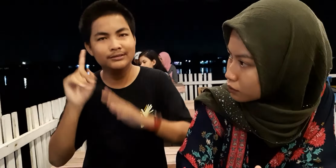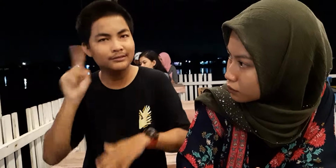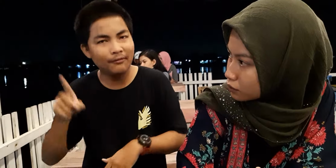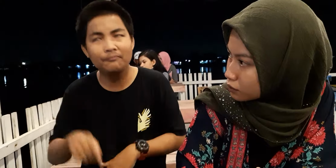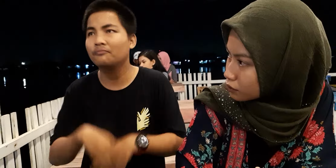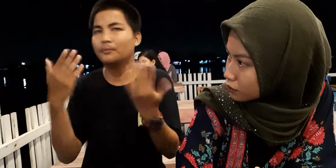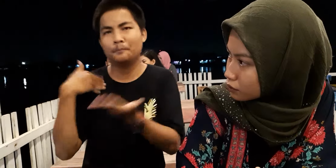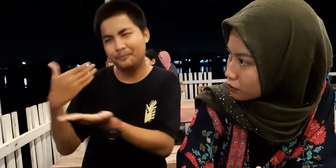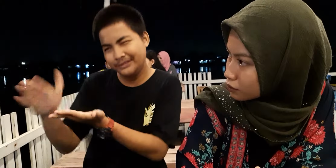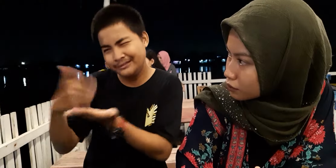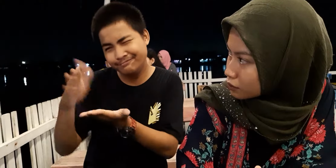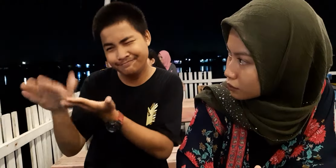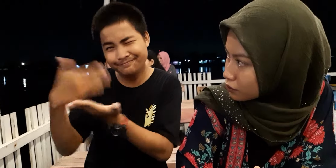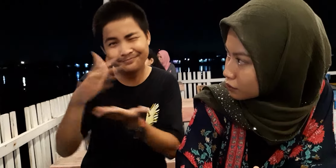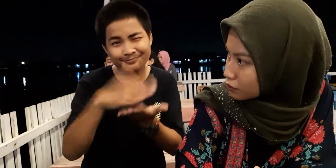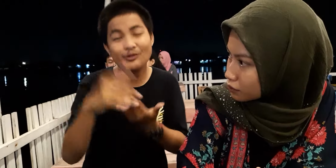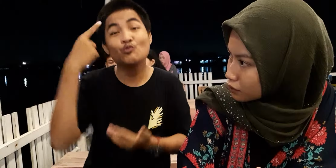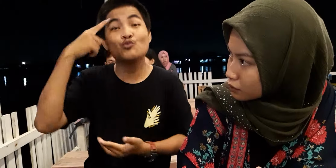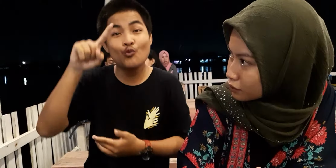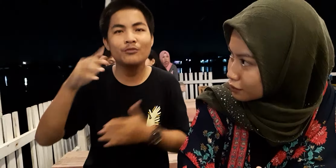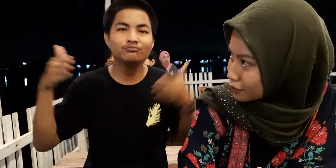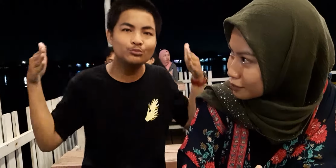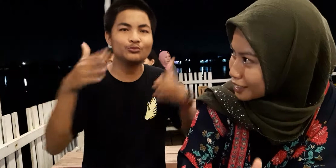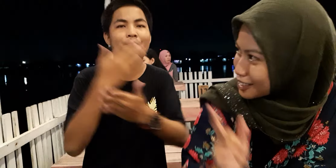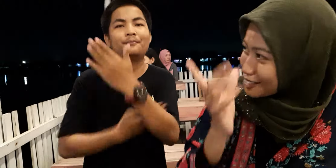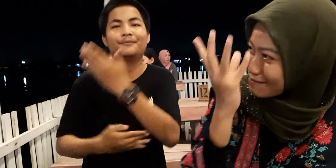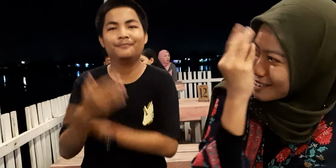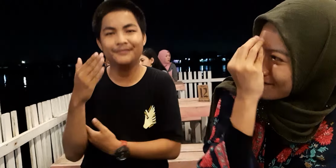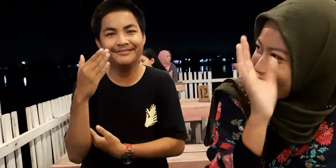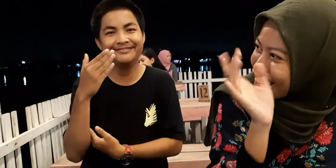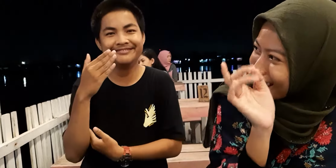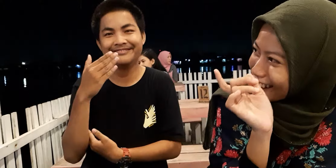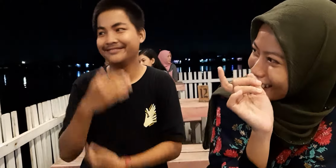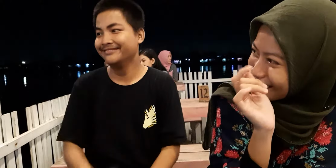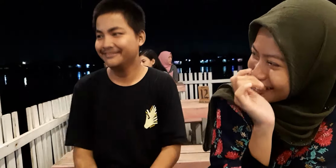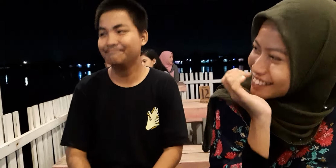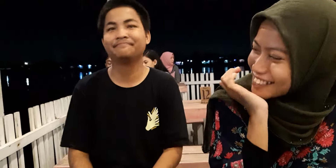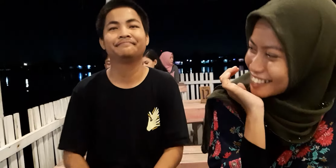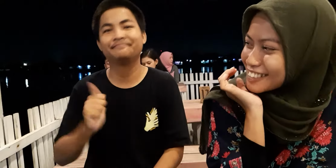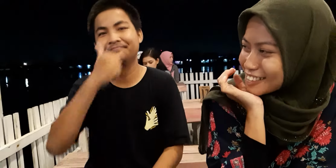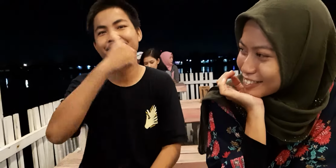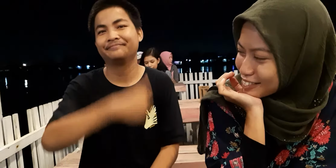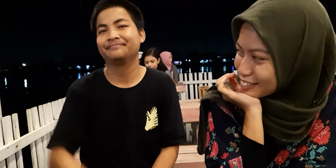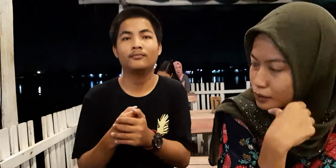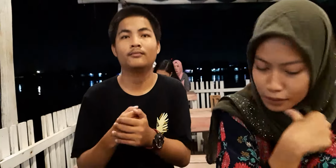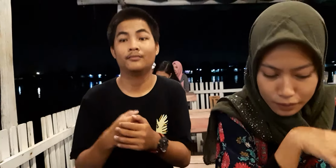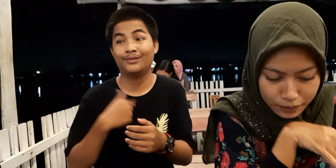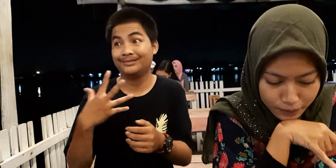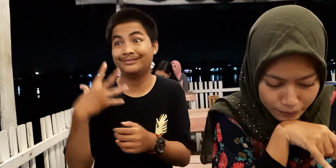itu. Makanya saya, tapi kritik-kritik saya ini saya terima. Cuman biasanya ini masih gimana?